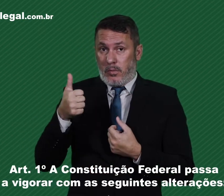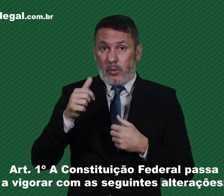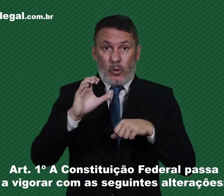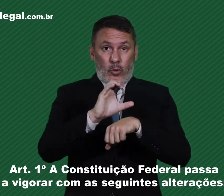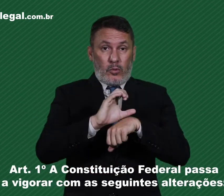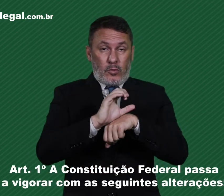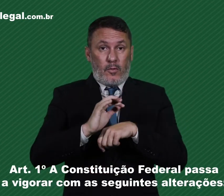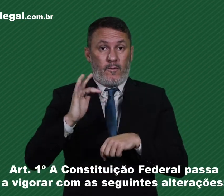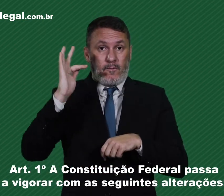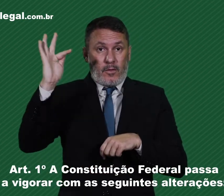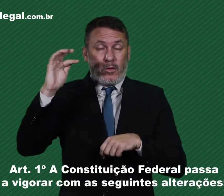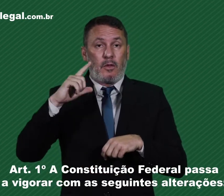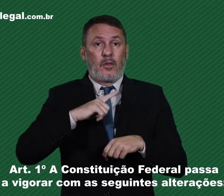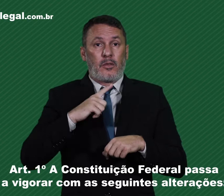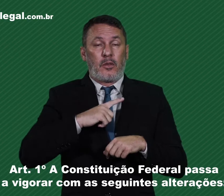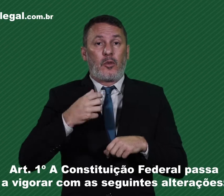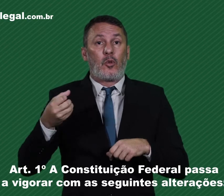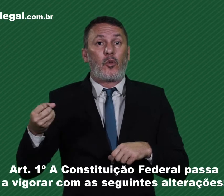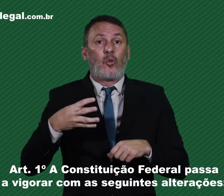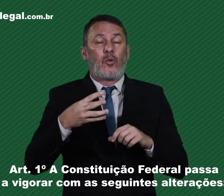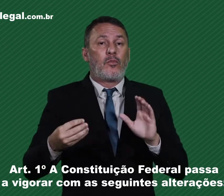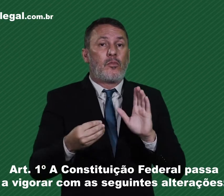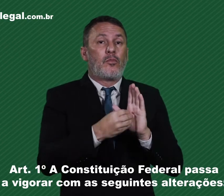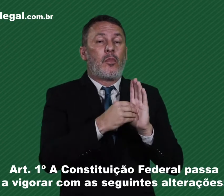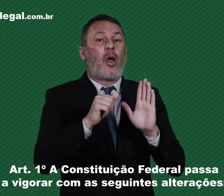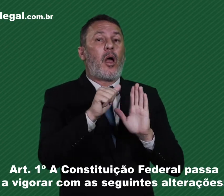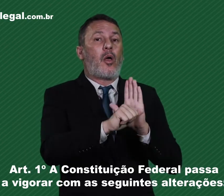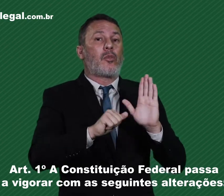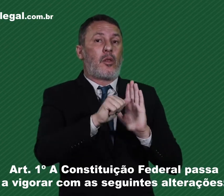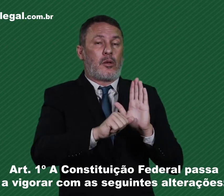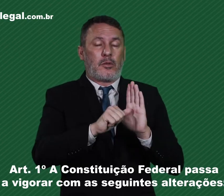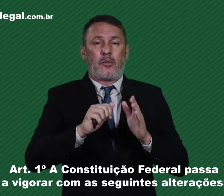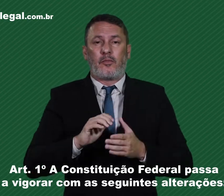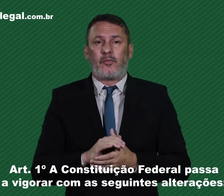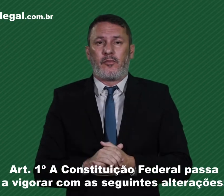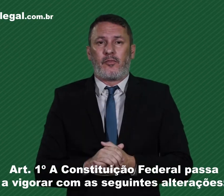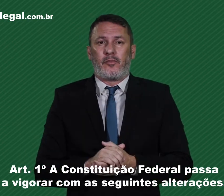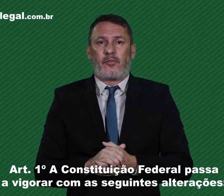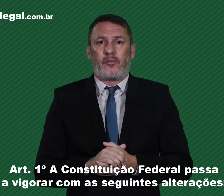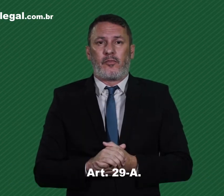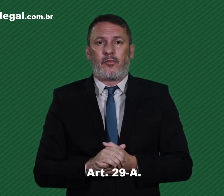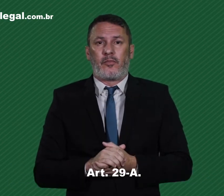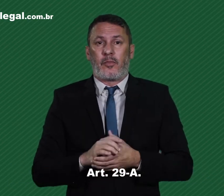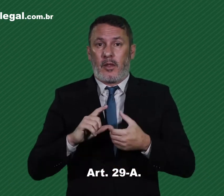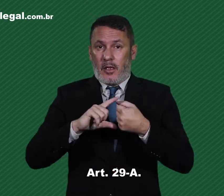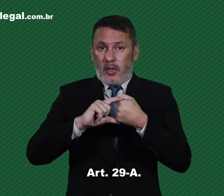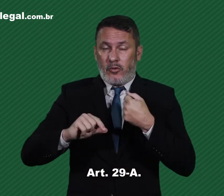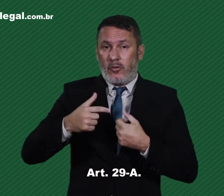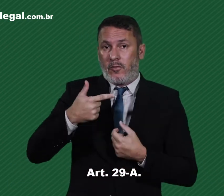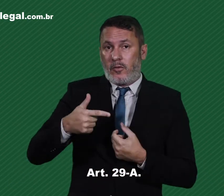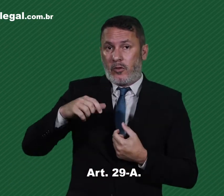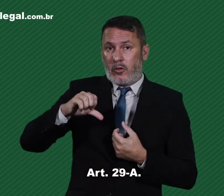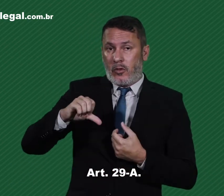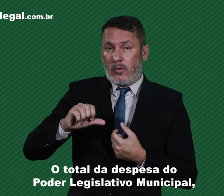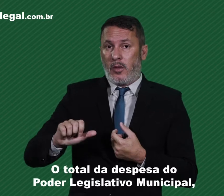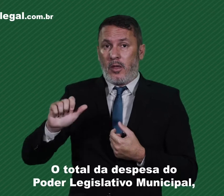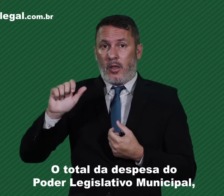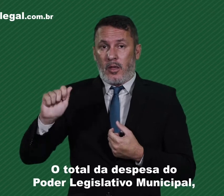Constituição Federal passa a vigorar com as seguintes alterações: artigo 29-a o